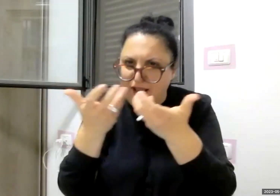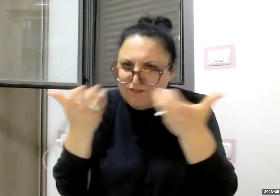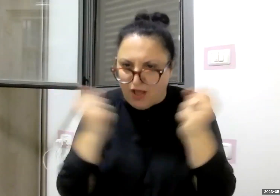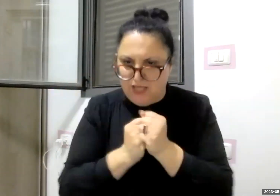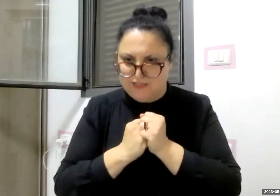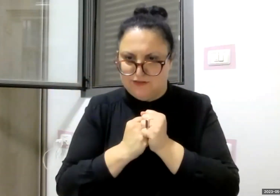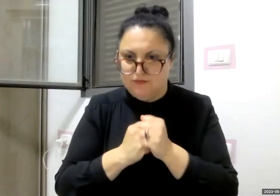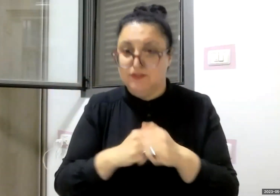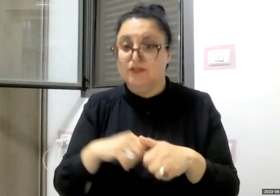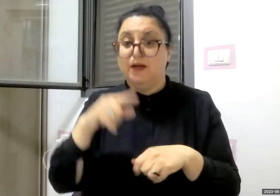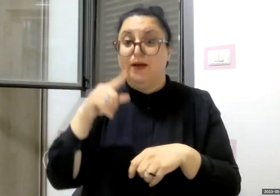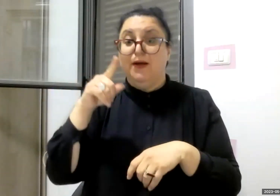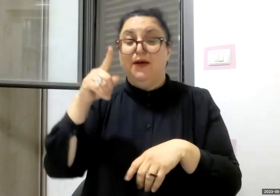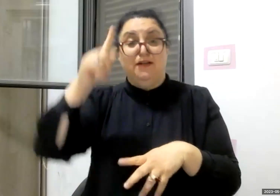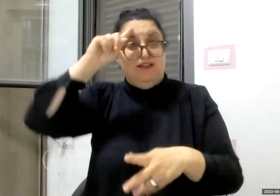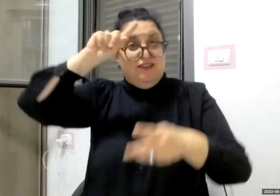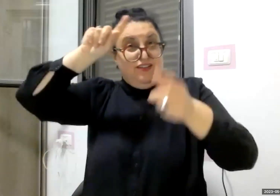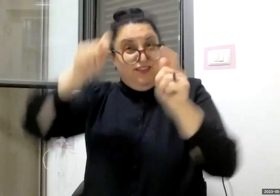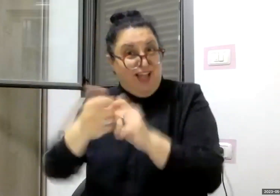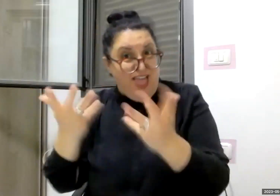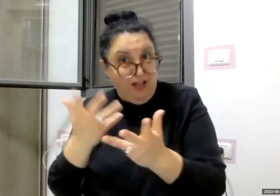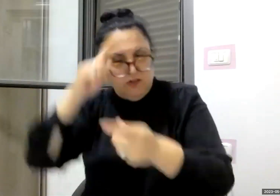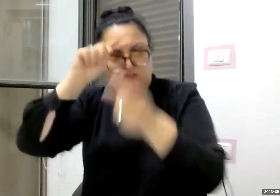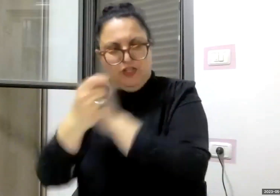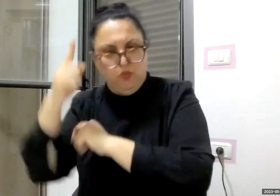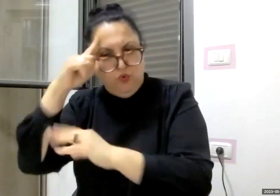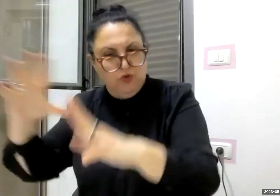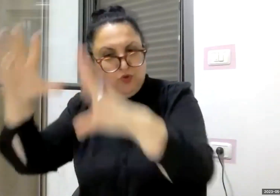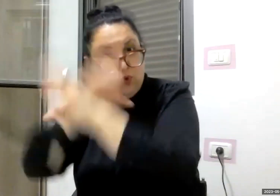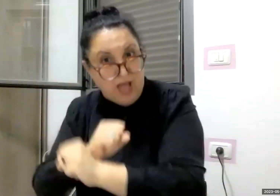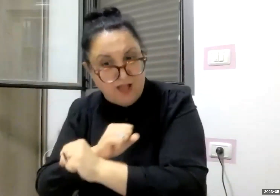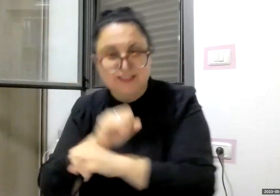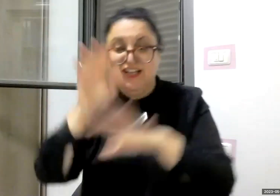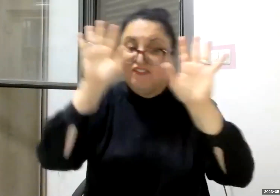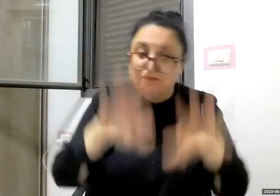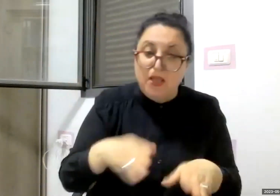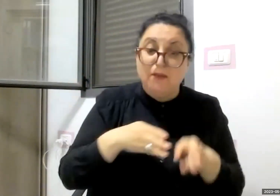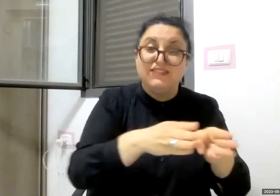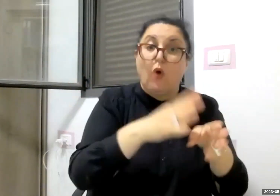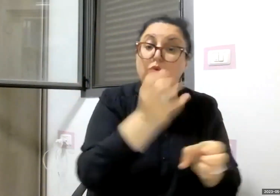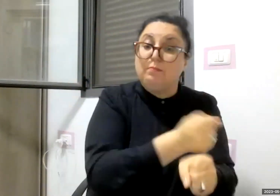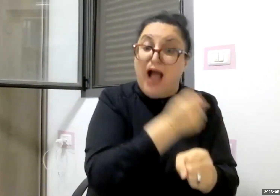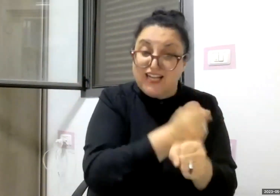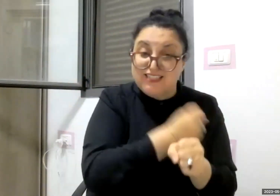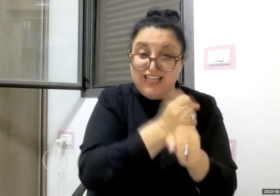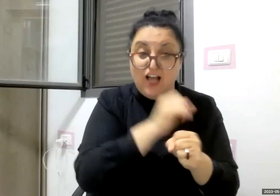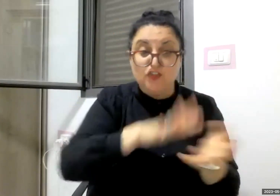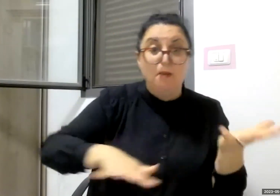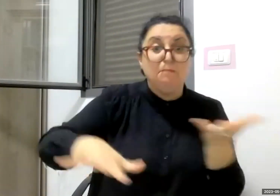ריבוי ואנחנו צריכים לפרח איך נעשה את השינוי הזה דרך שינוי תודעתי ודרך